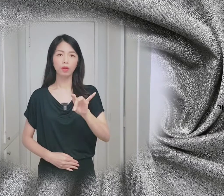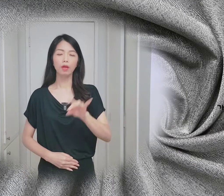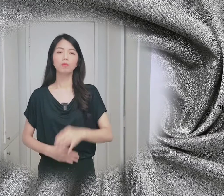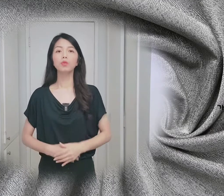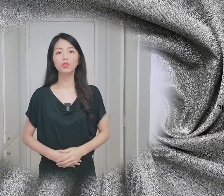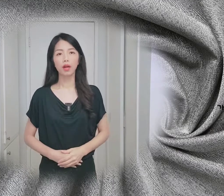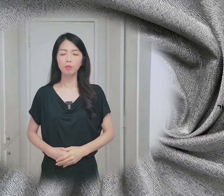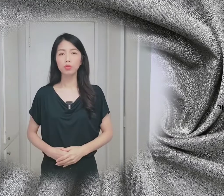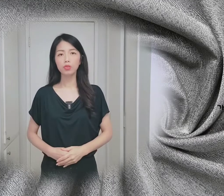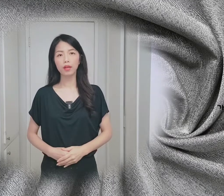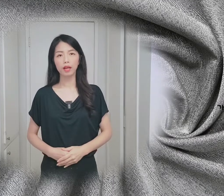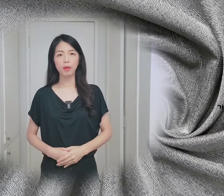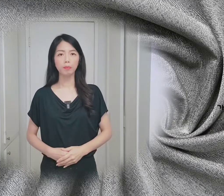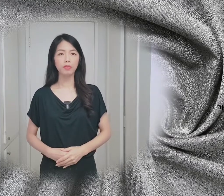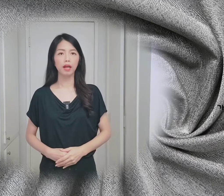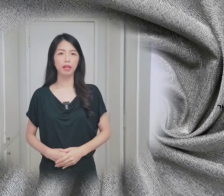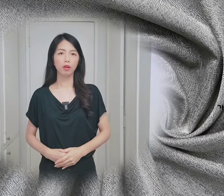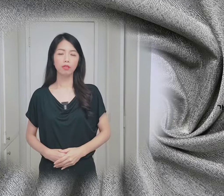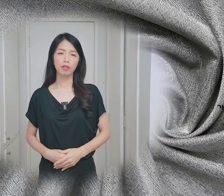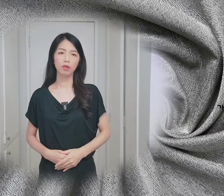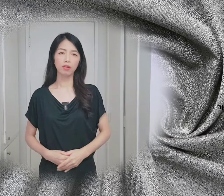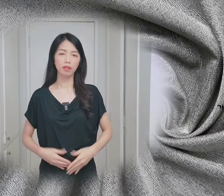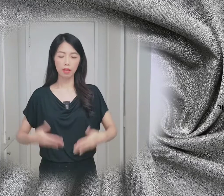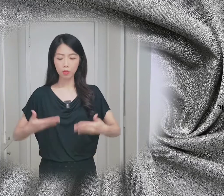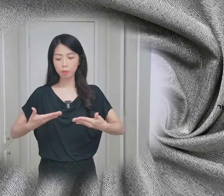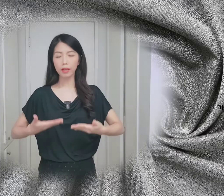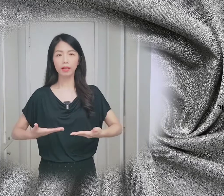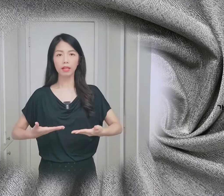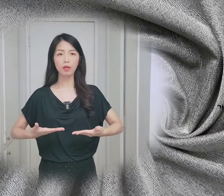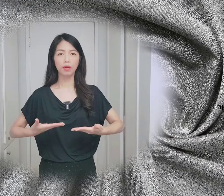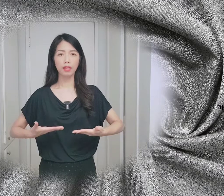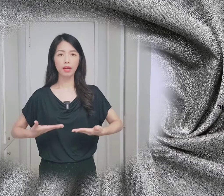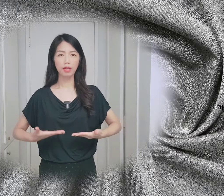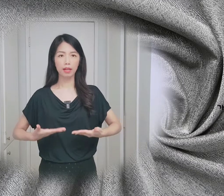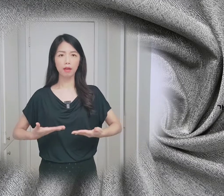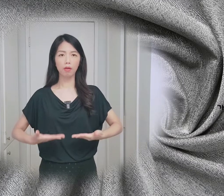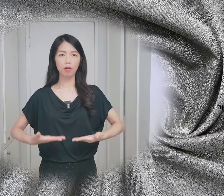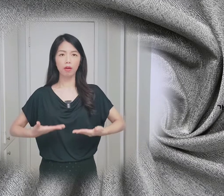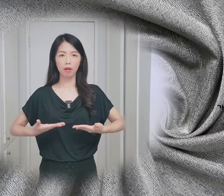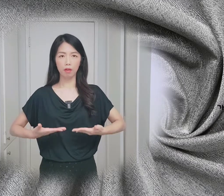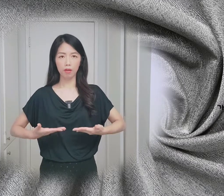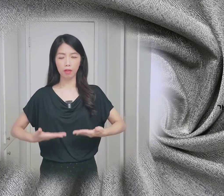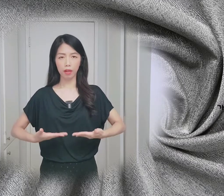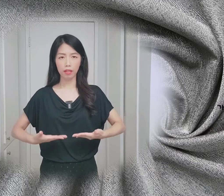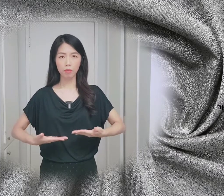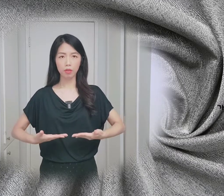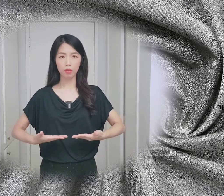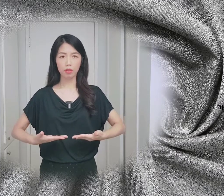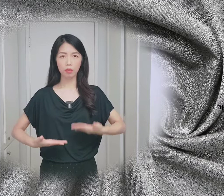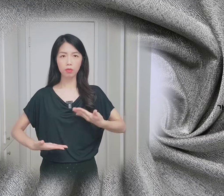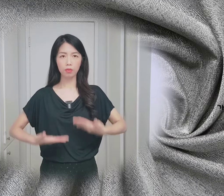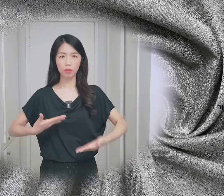때론 분주하다, 바쁘다 이런 뜻의 수어는 손바닥이 위를 향하게 해서 이렇게 가슴